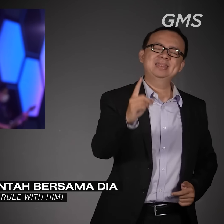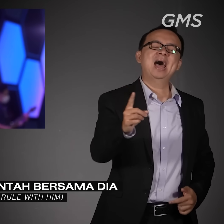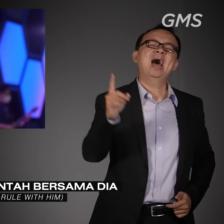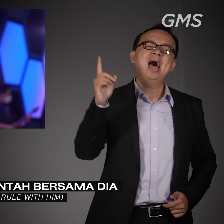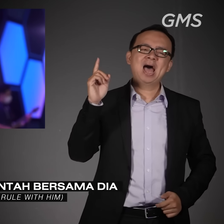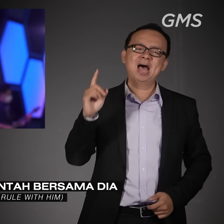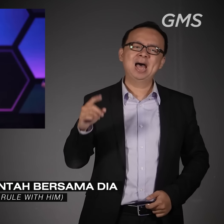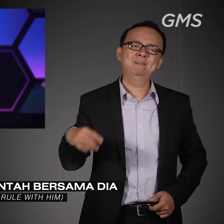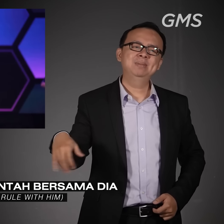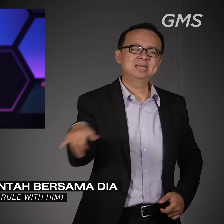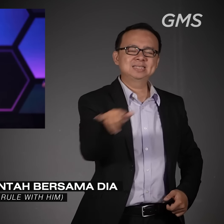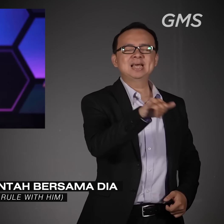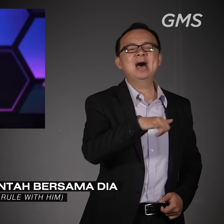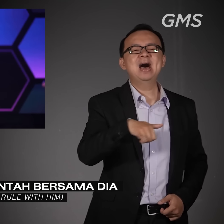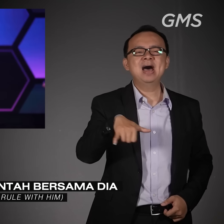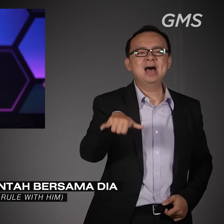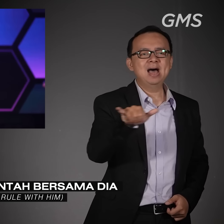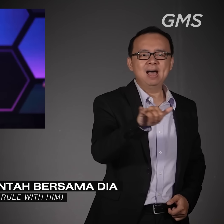memerintah